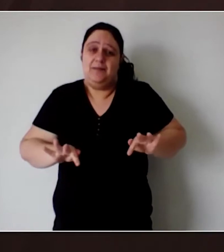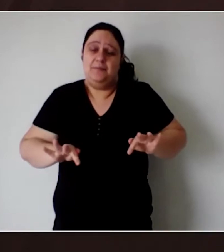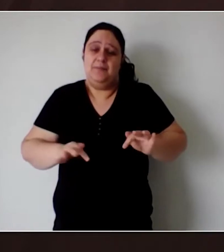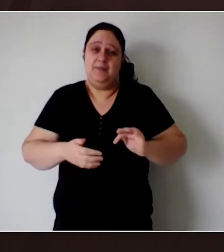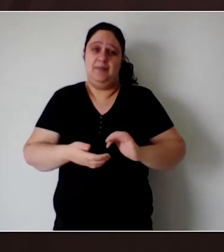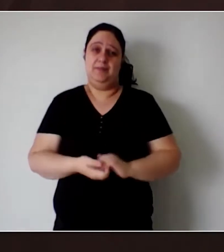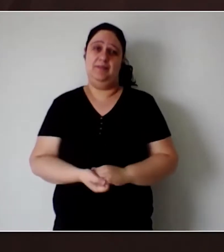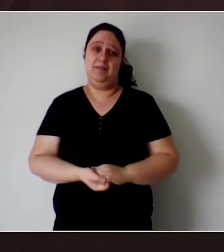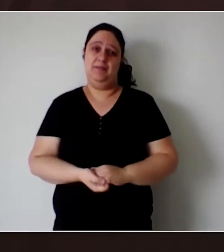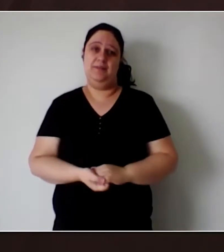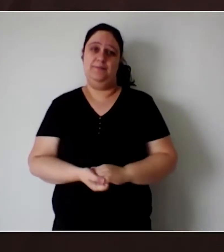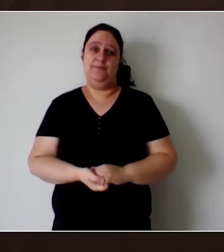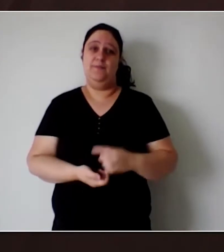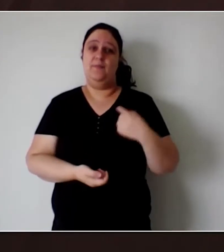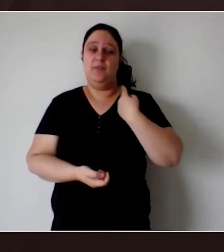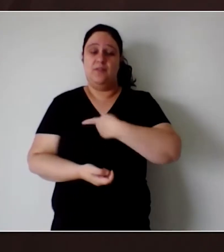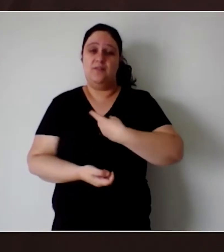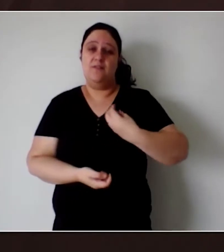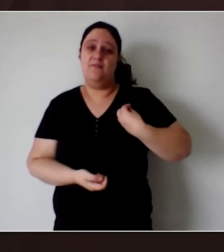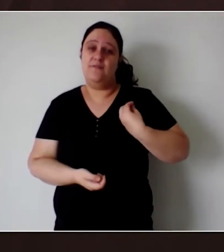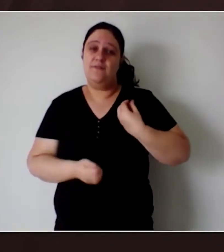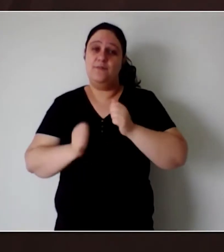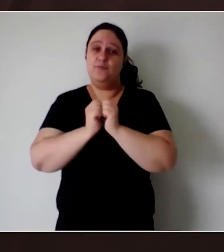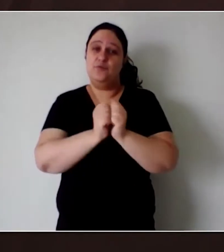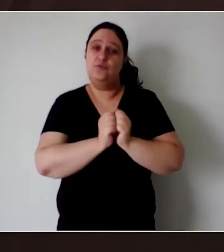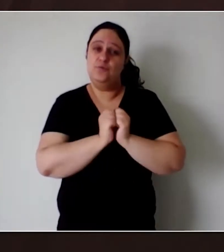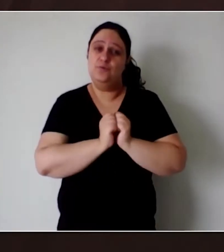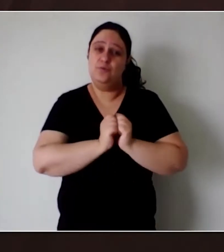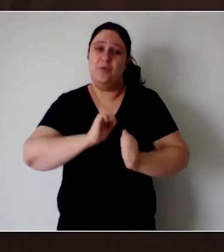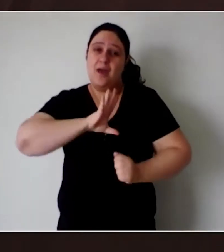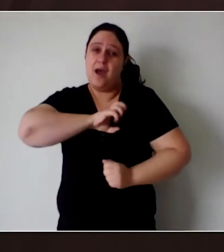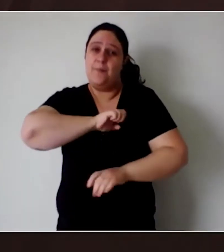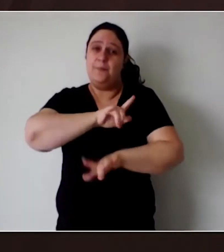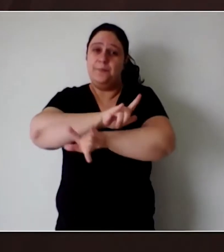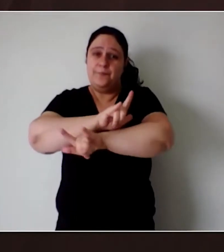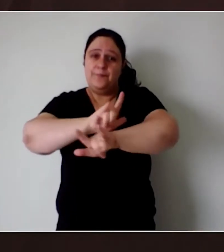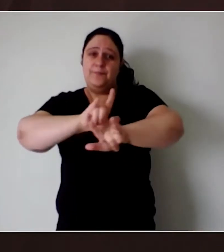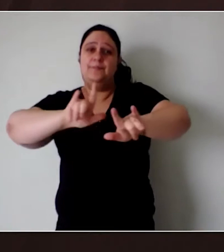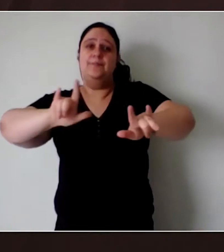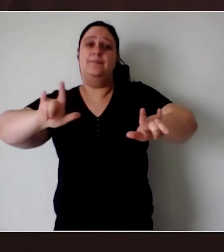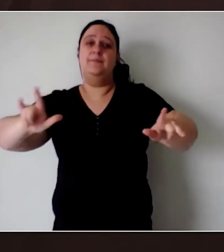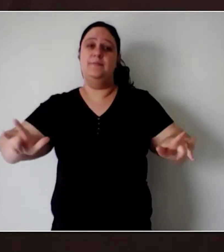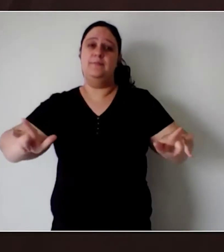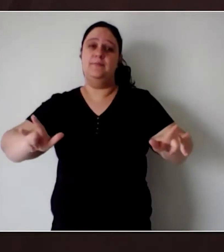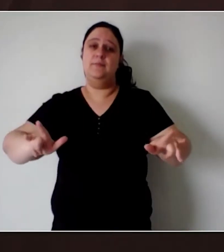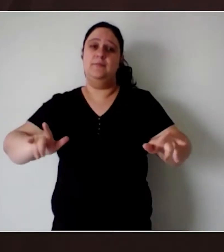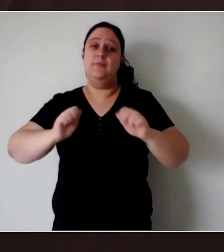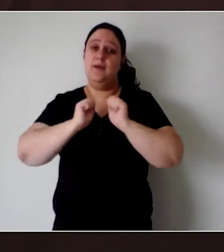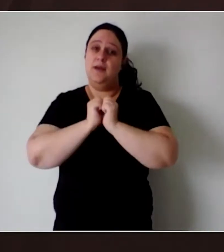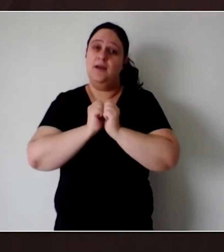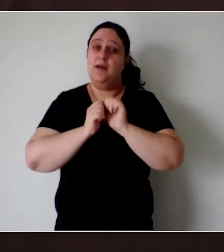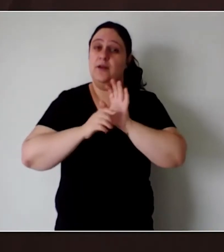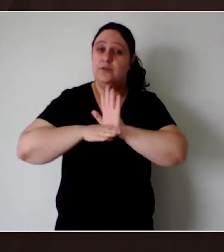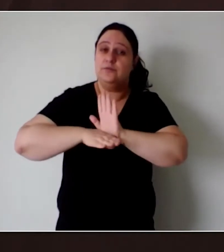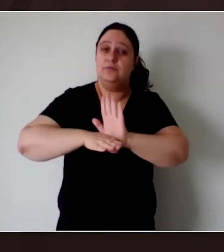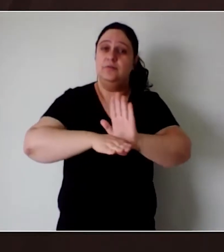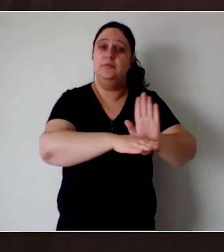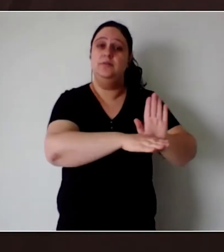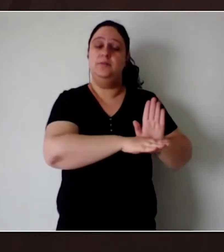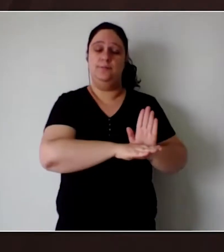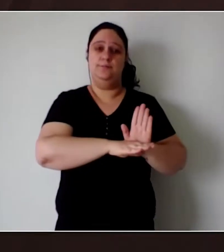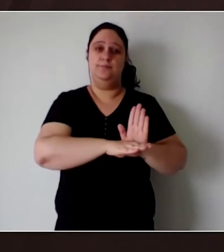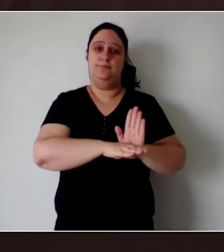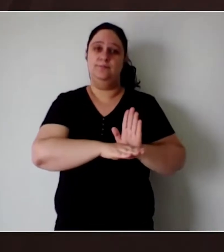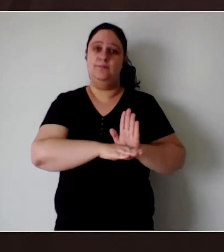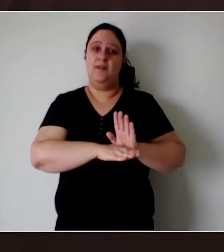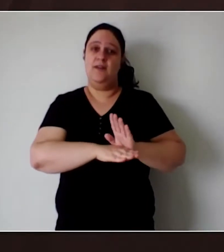Vivemos juntos, amamos uns aos outros, não é assim? E ajudamos uns aos outros. Essa é a vida de Deus que colocou em